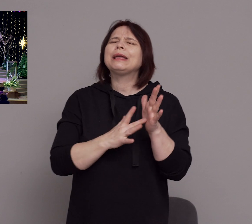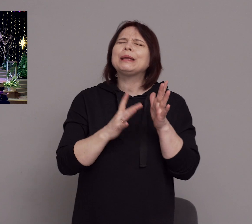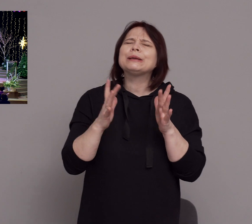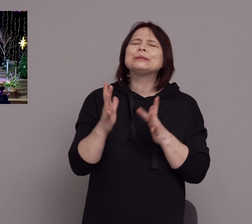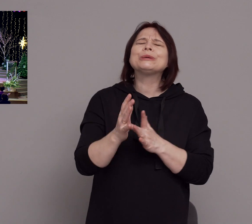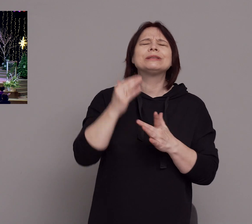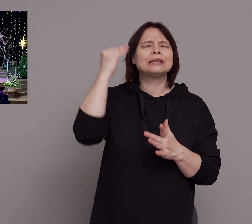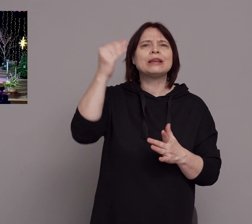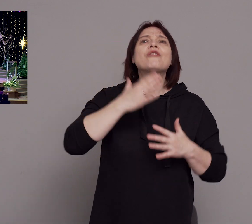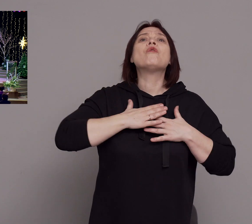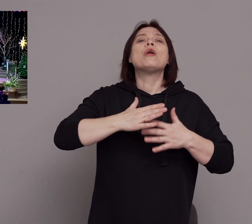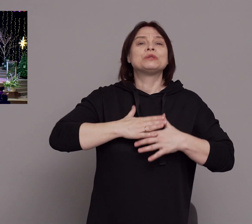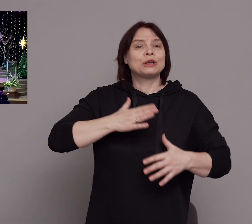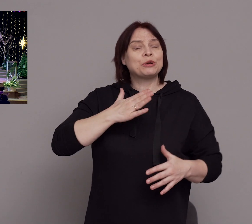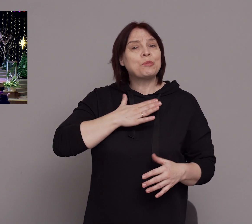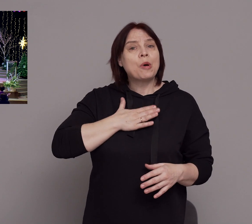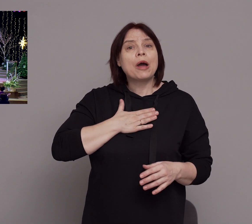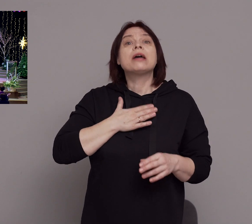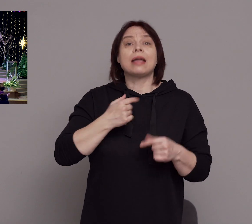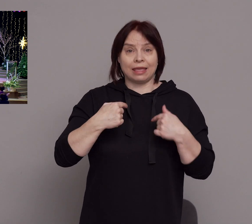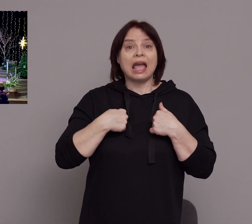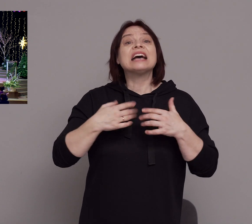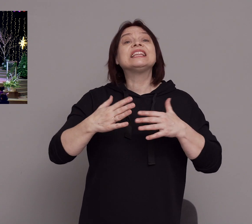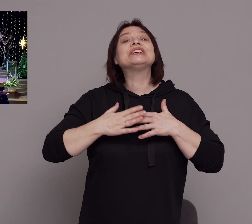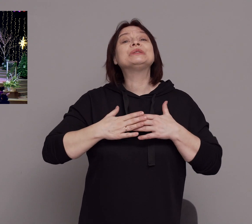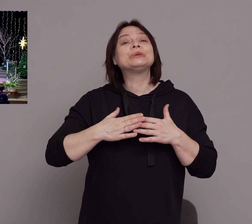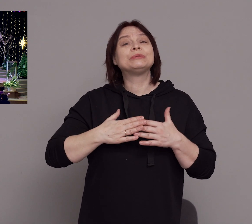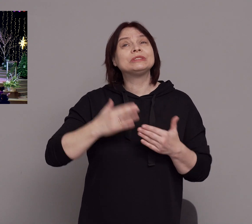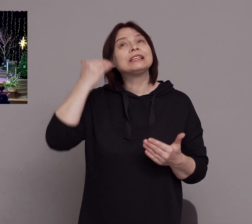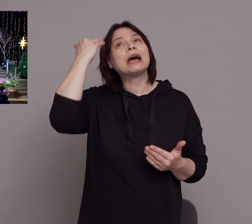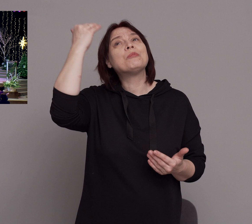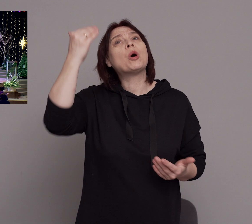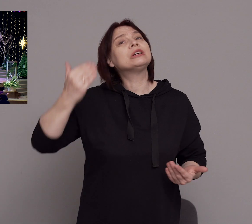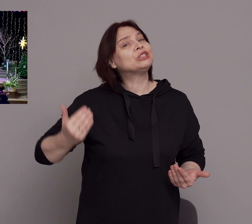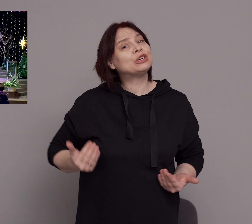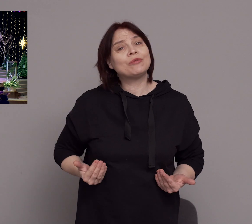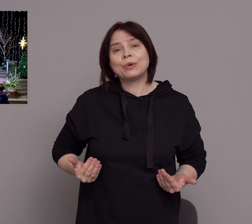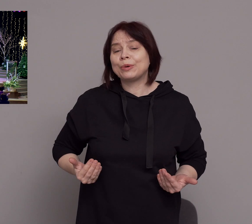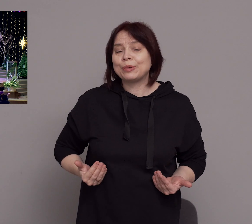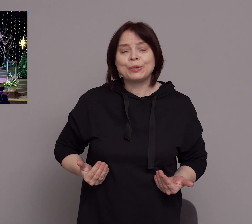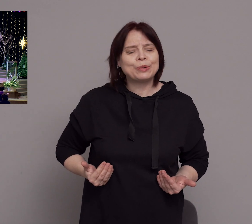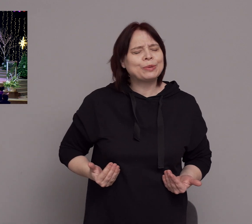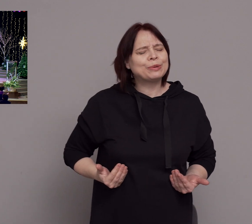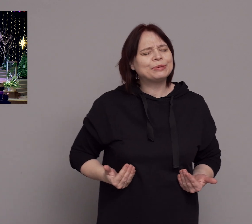Иисус, ты воздух мой, которым я дышу, тобой живу.